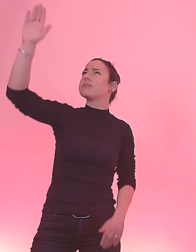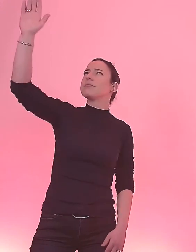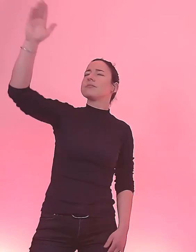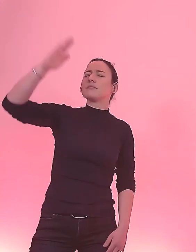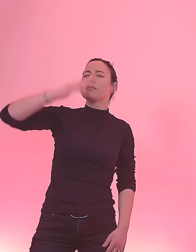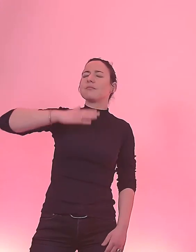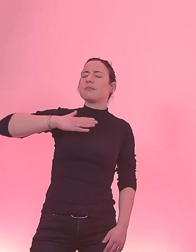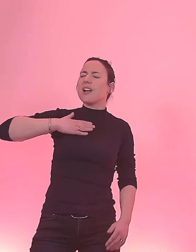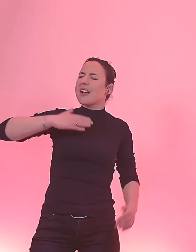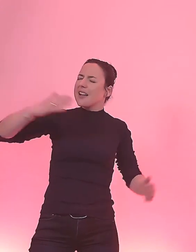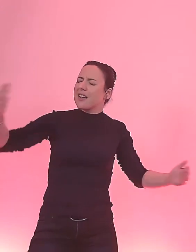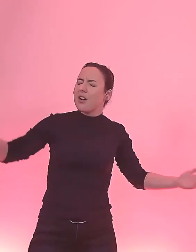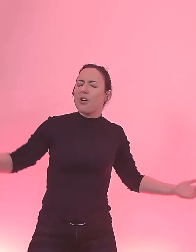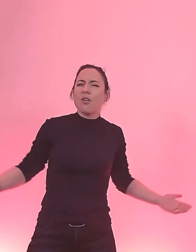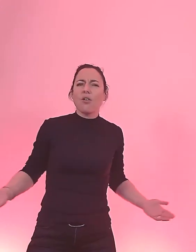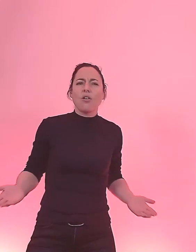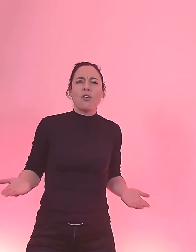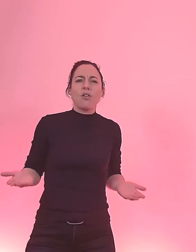hoi